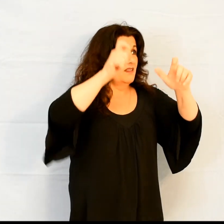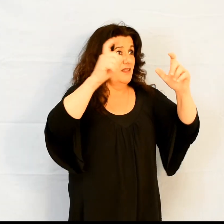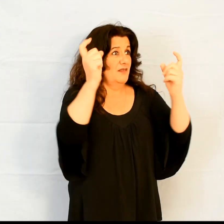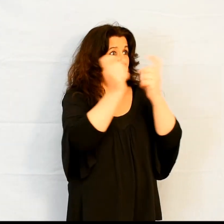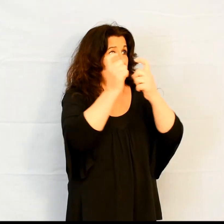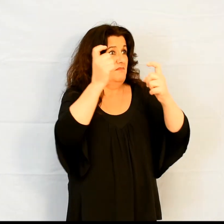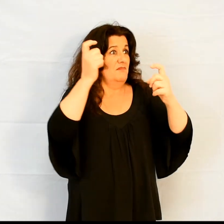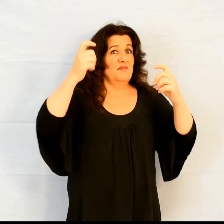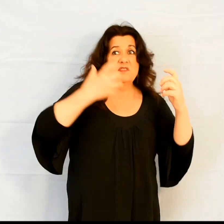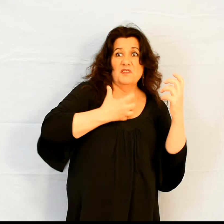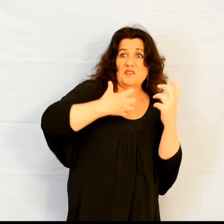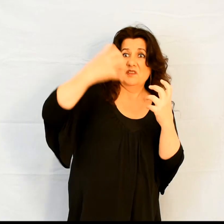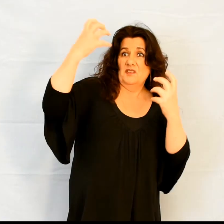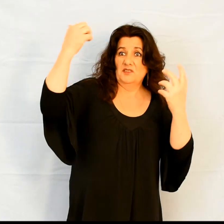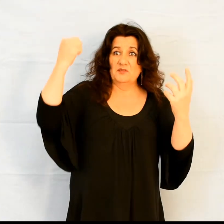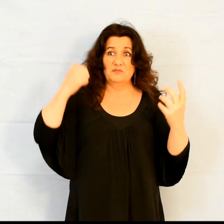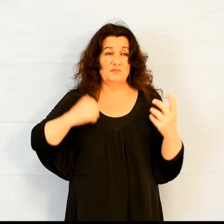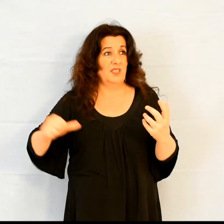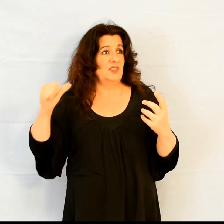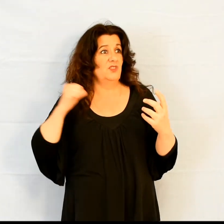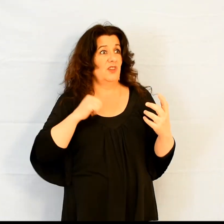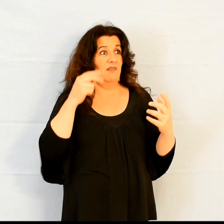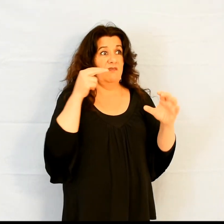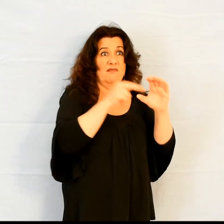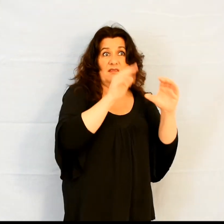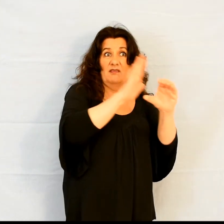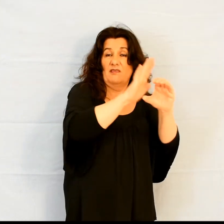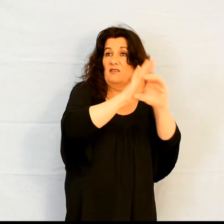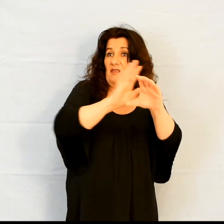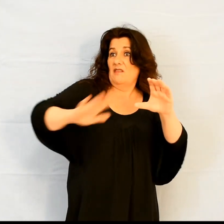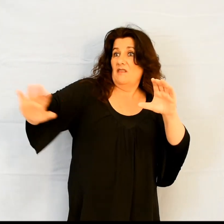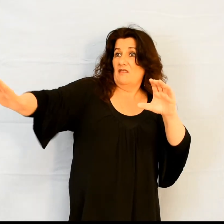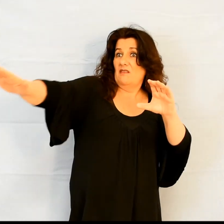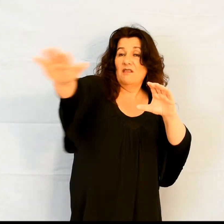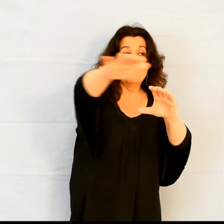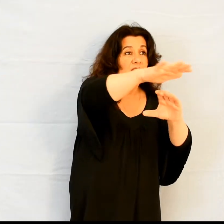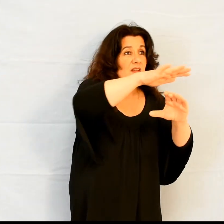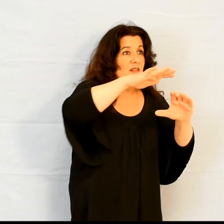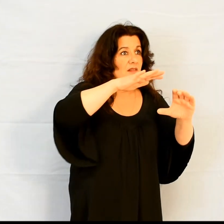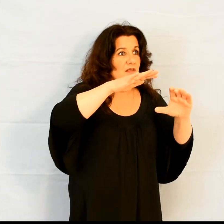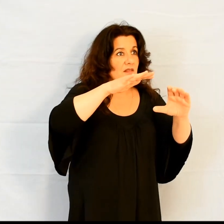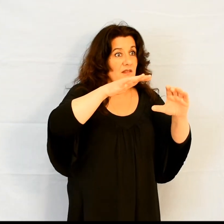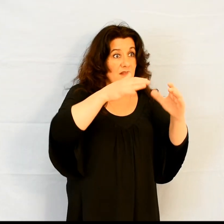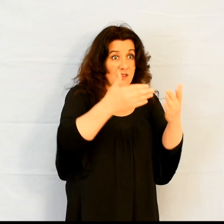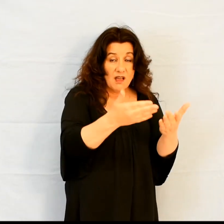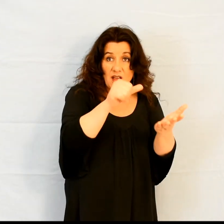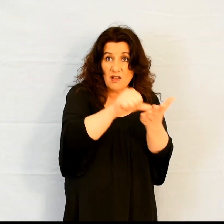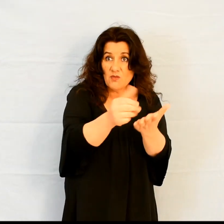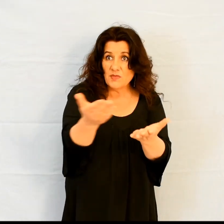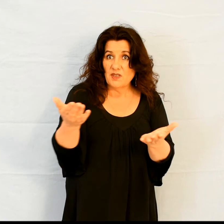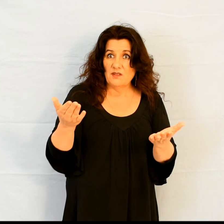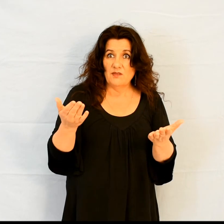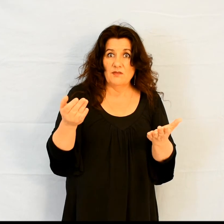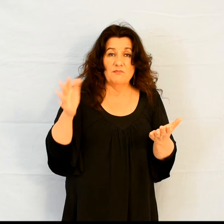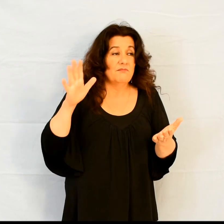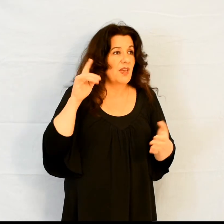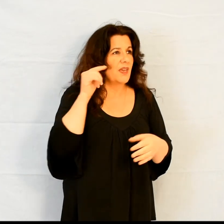riches. Et pourtant, il n'avait pas commis de violence. On ne trouve pas